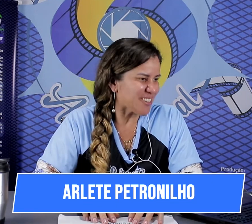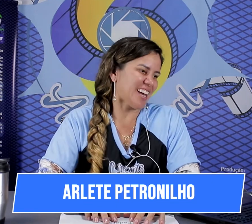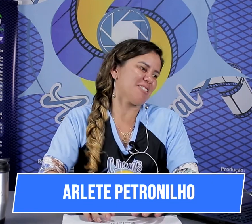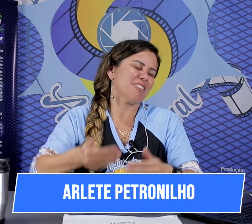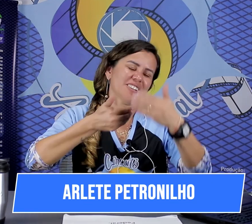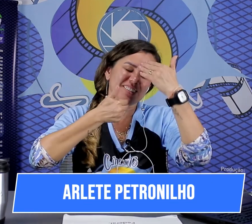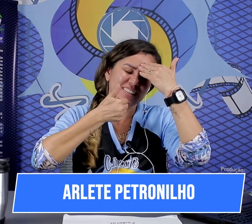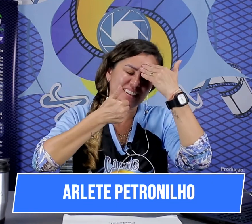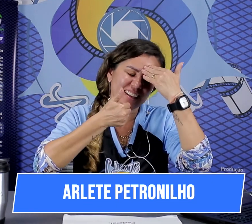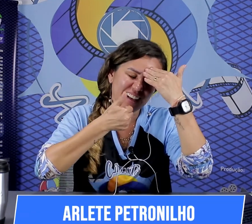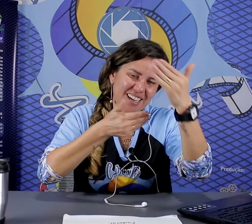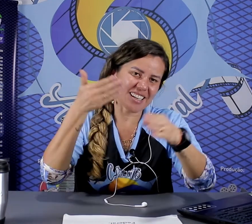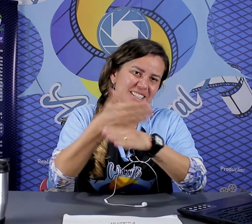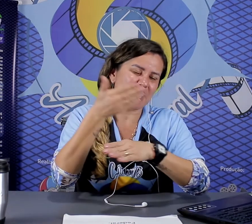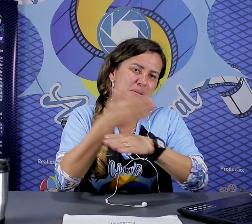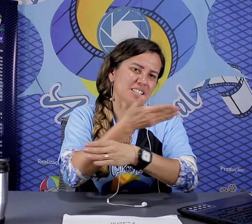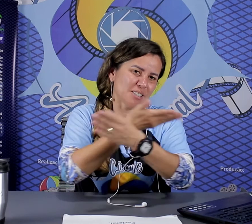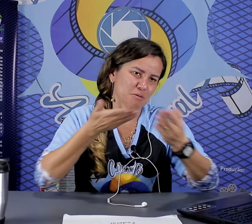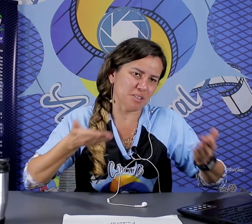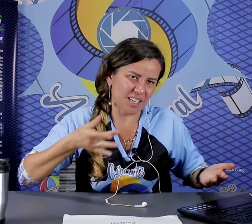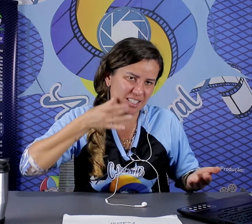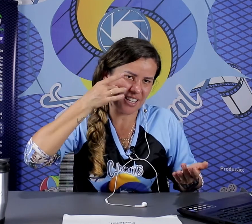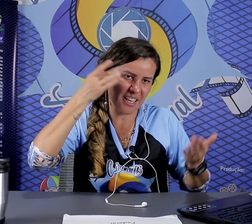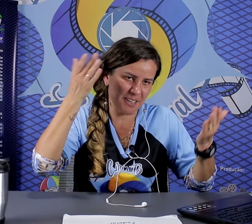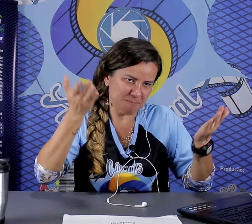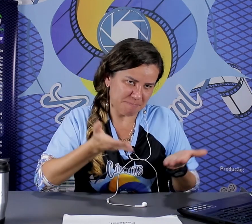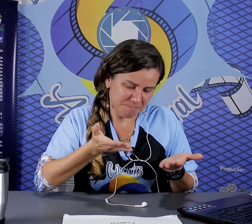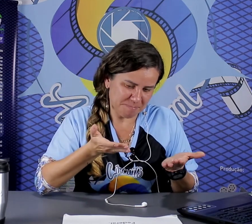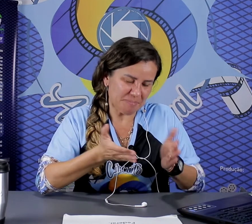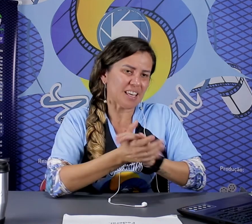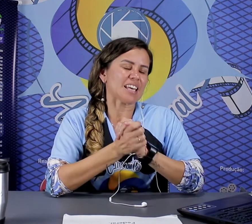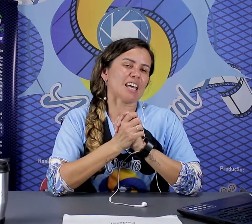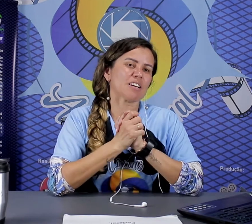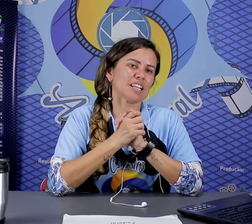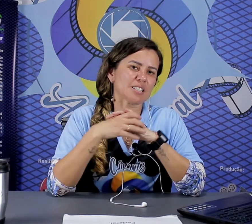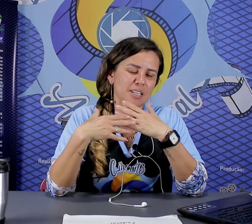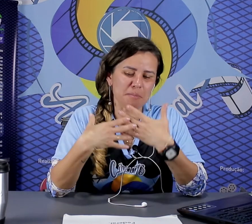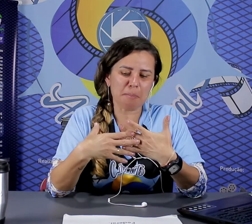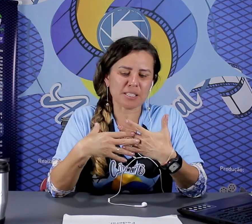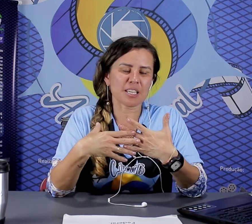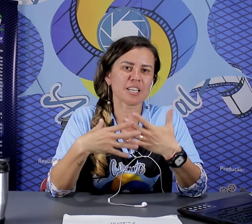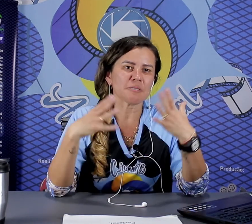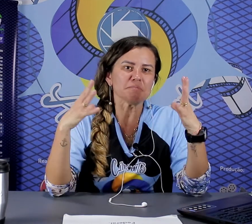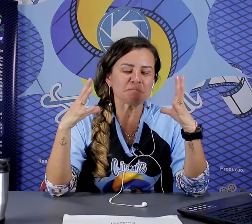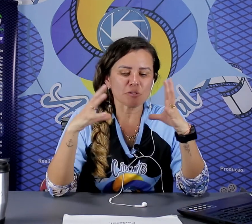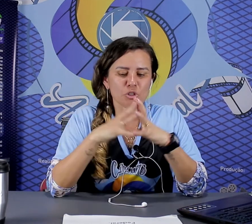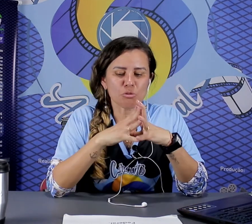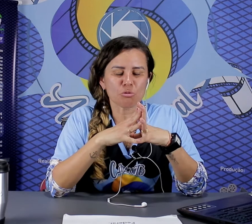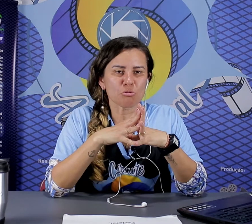quero, agradecer a presença de vocês aqui. Quero agradecer também a parceria do Instituto Cultural